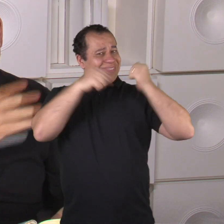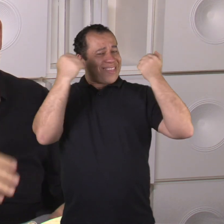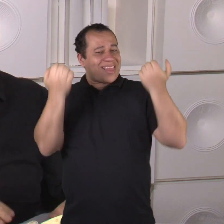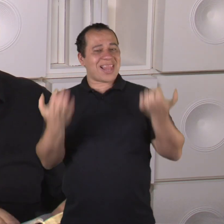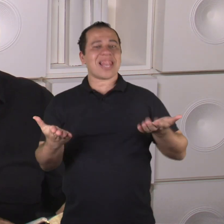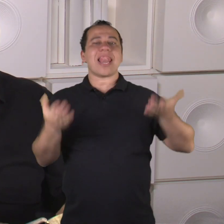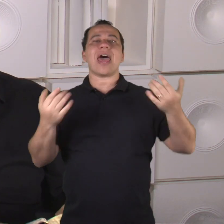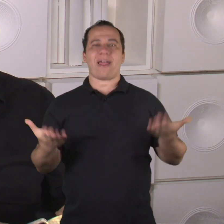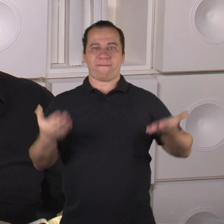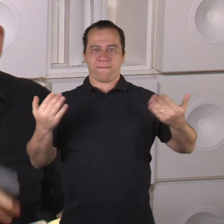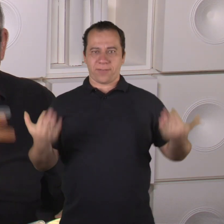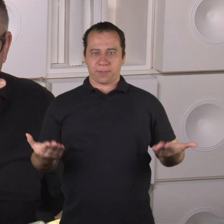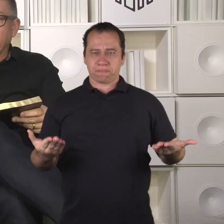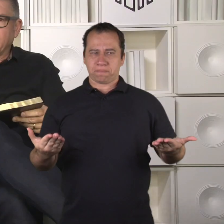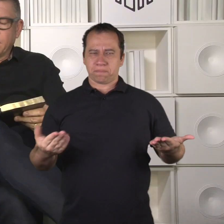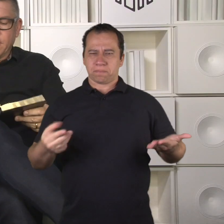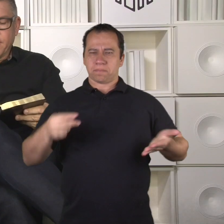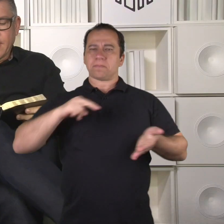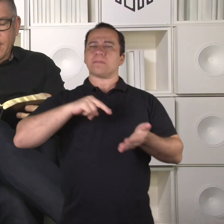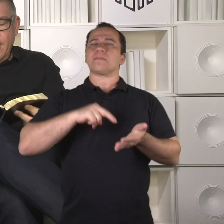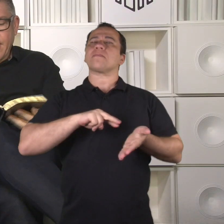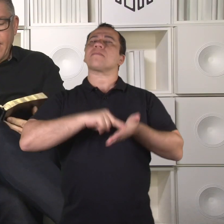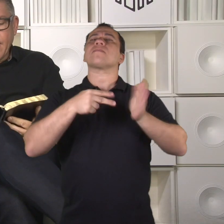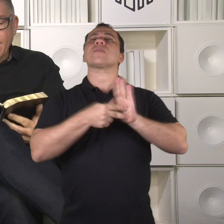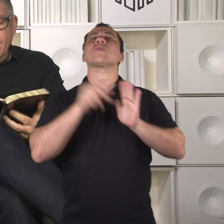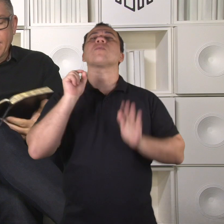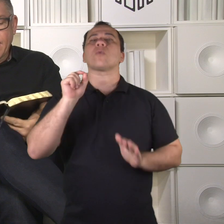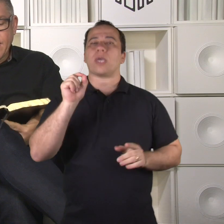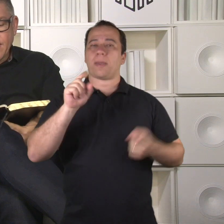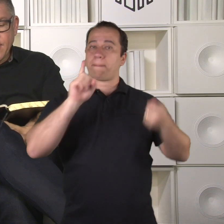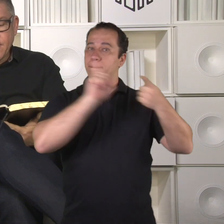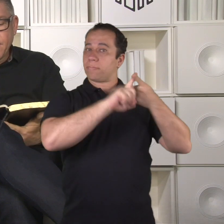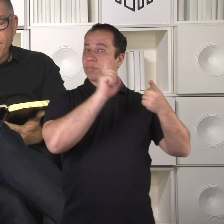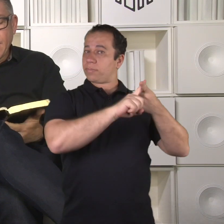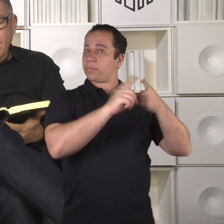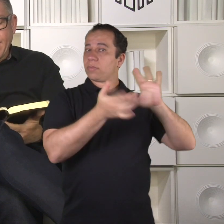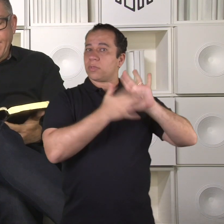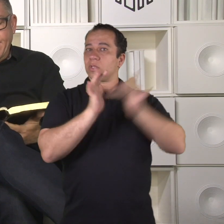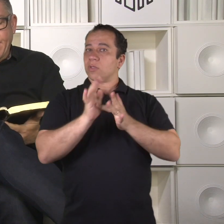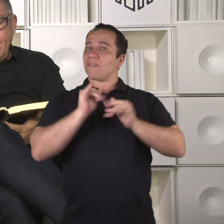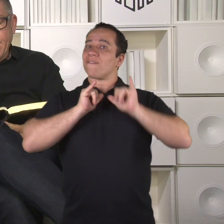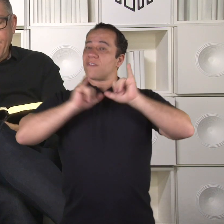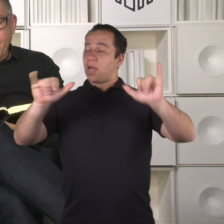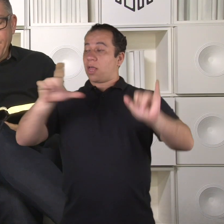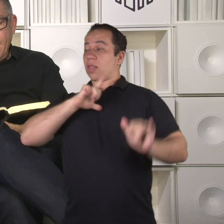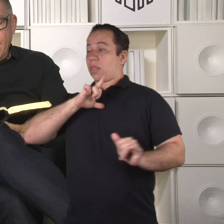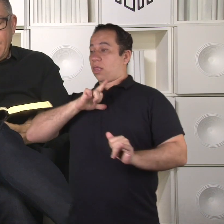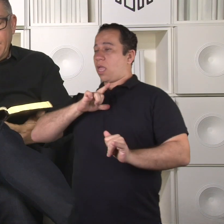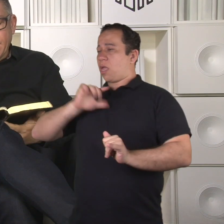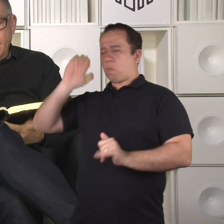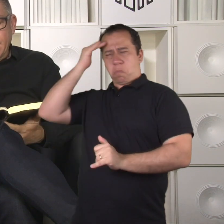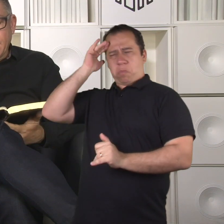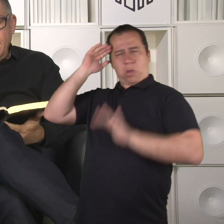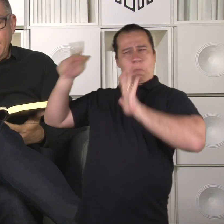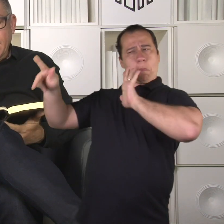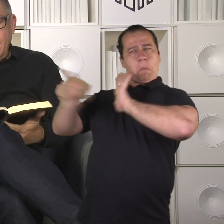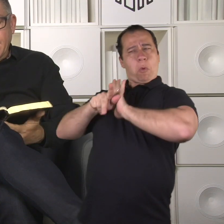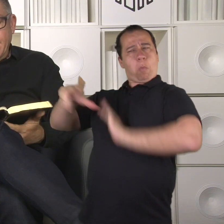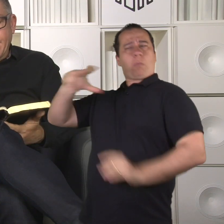lei de Moisés. Segundo, ele está dizendo que